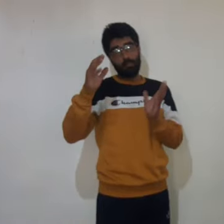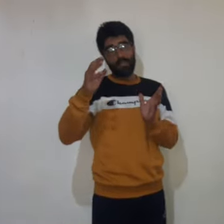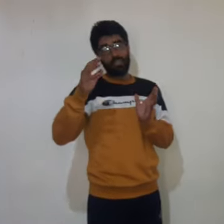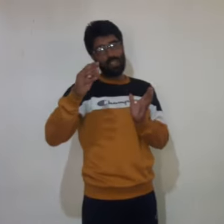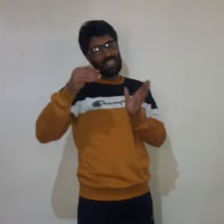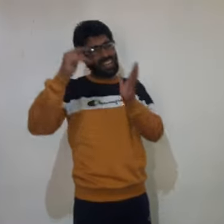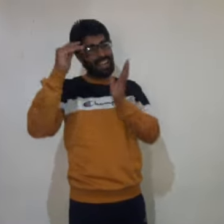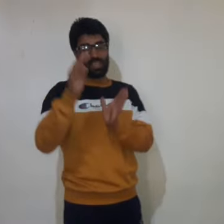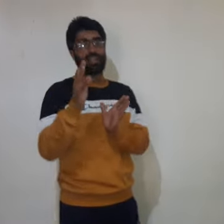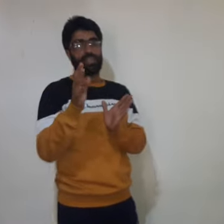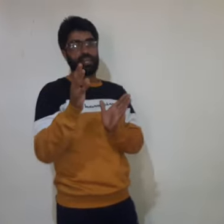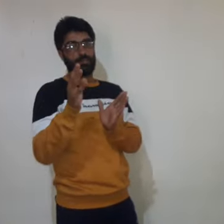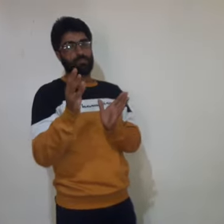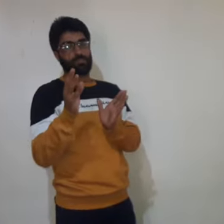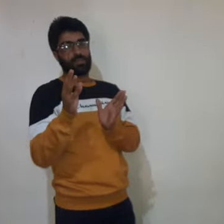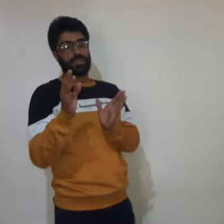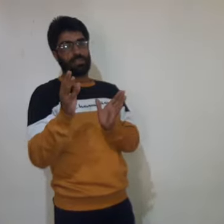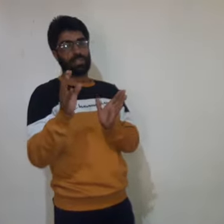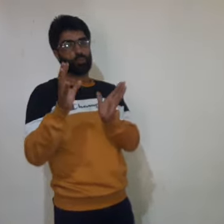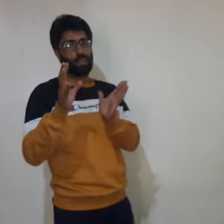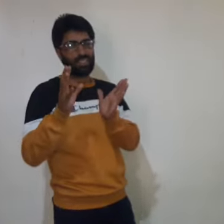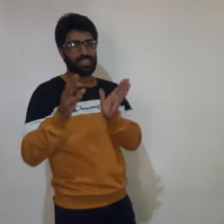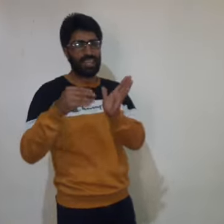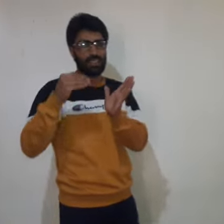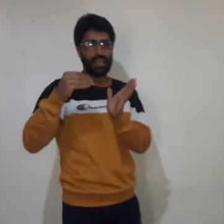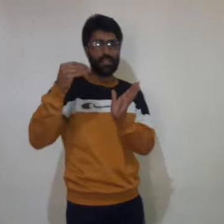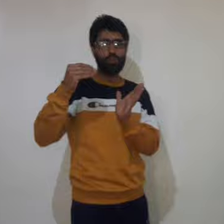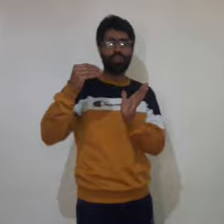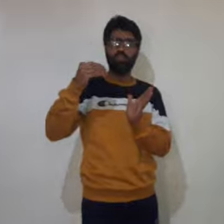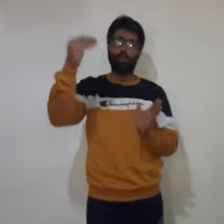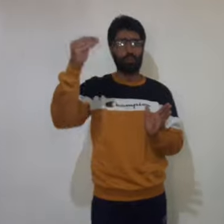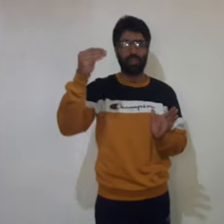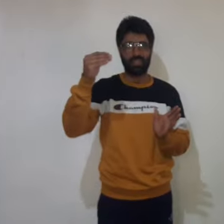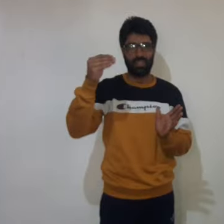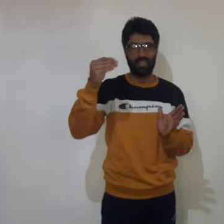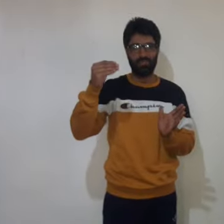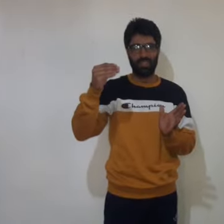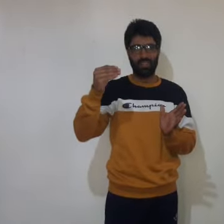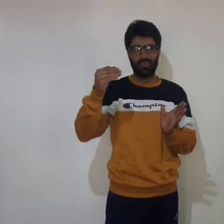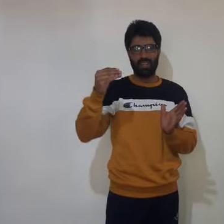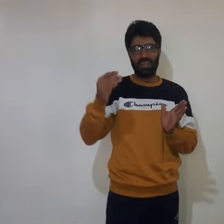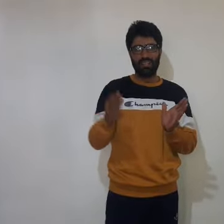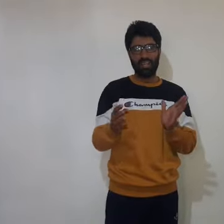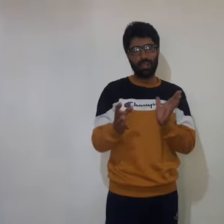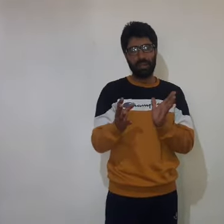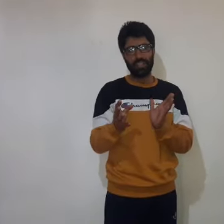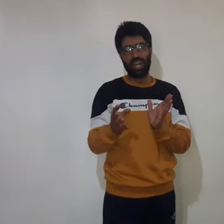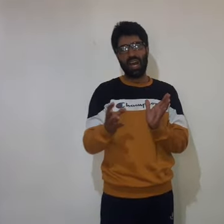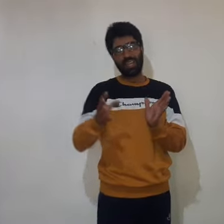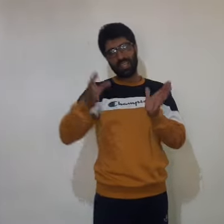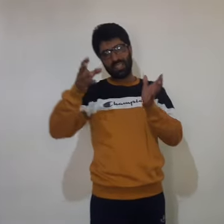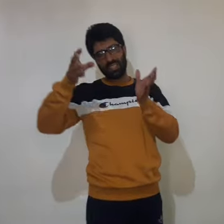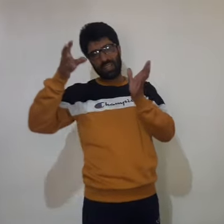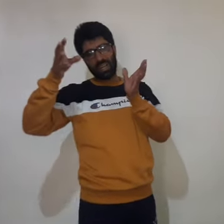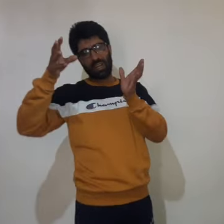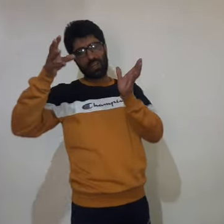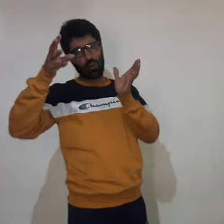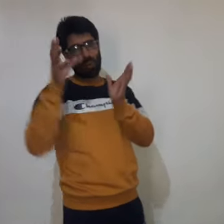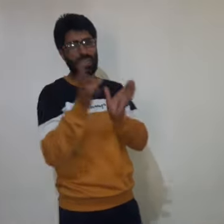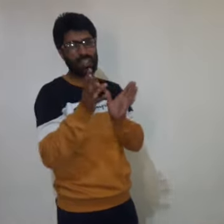अब जो इसकी डेथ रेट है डियर स्टूडेंट्स, ये 3 to 4% है। दैट मीन्स अगर किसी लोकेलिटी